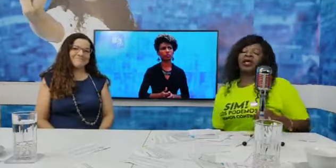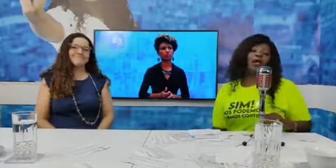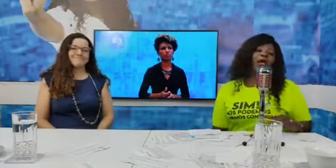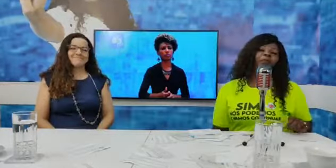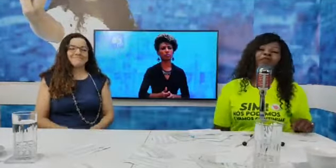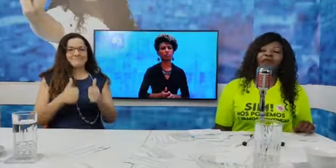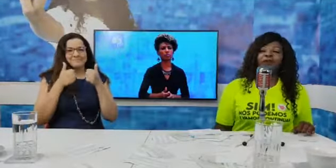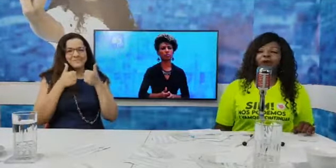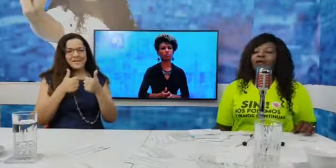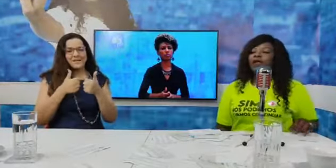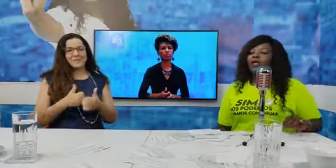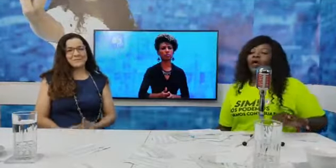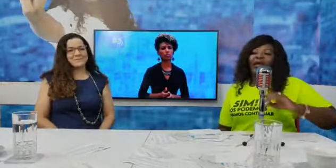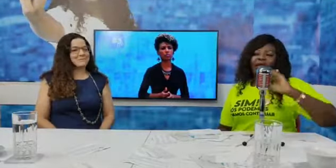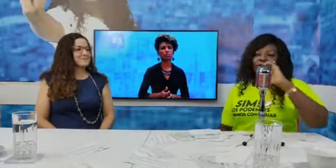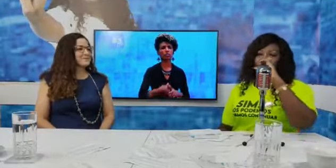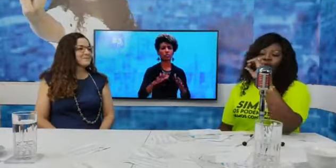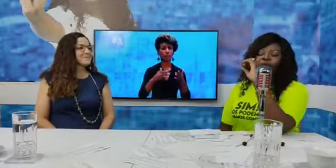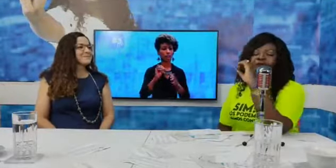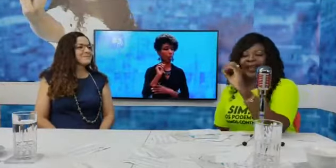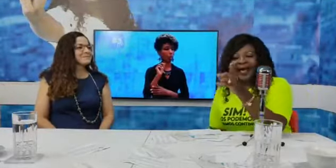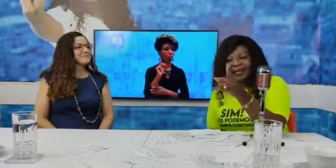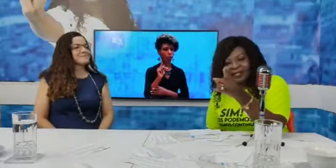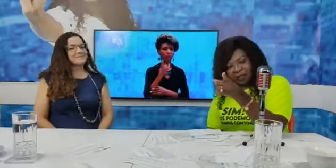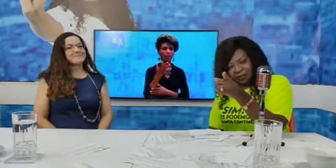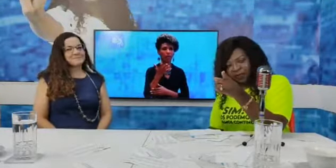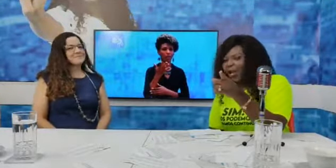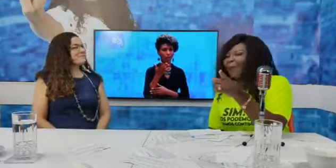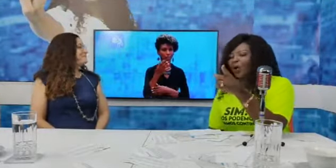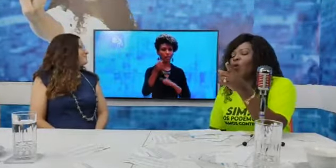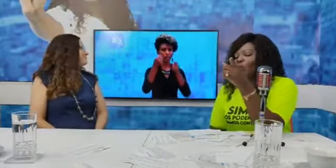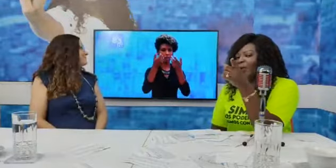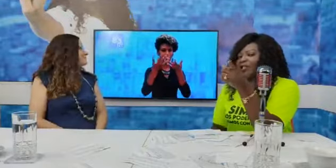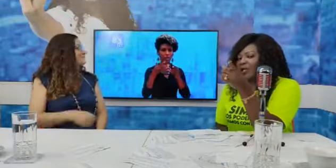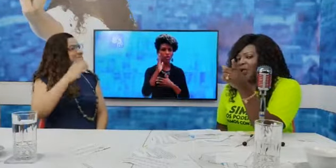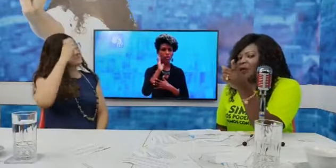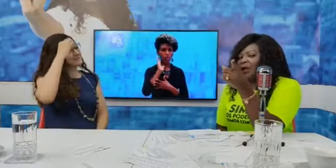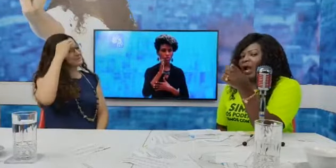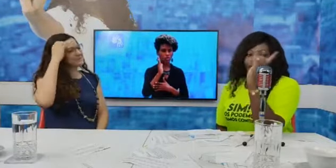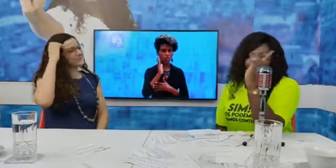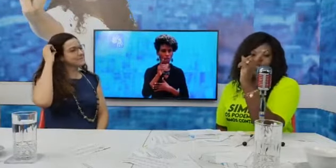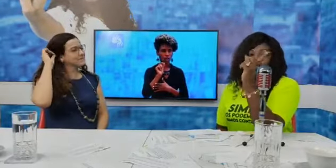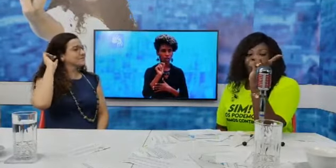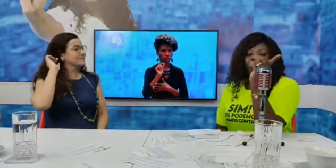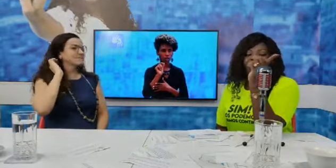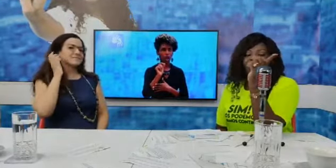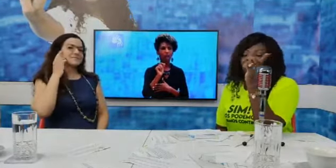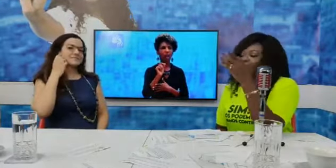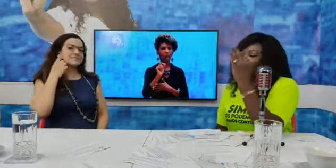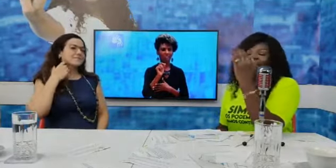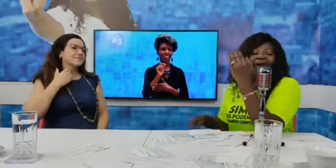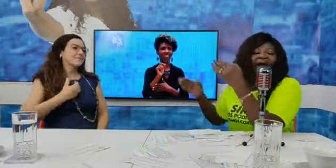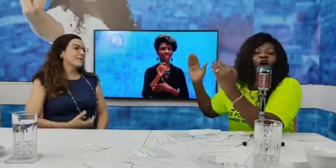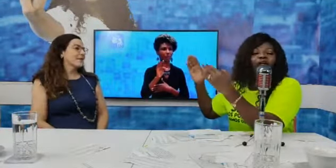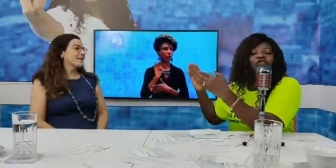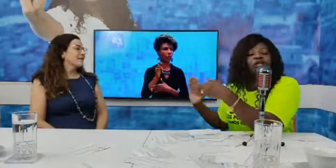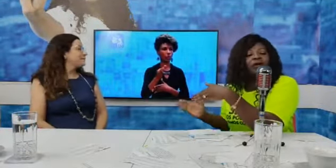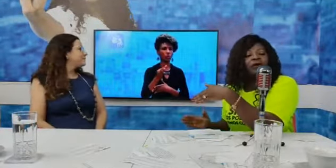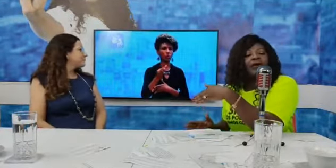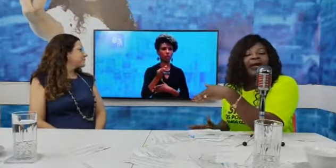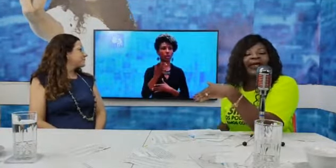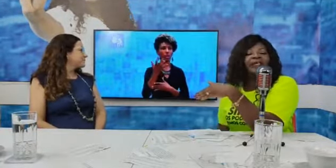Ok. Por favor, eu quero falar aqui, já para comprometer a produção do programa, eu quero que